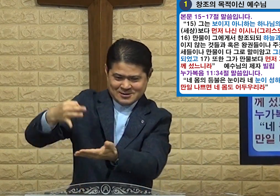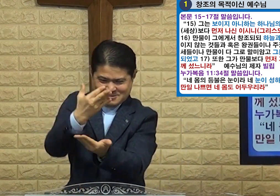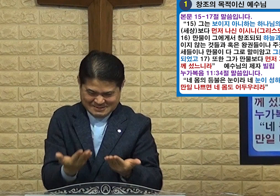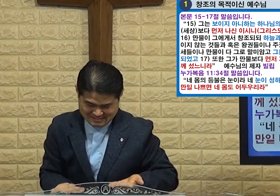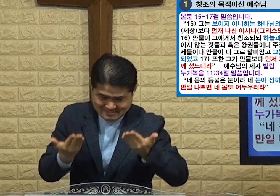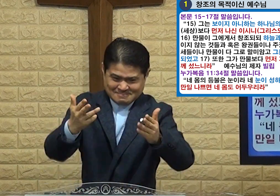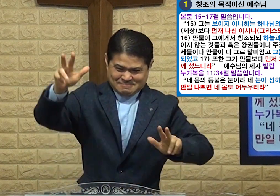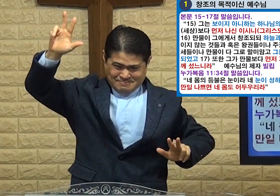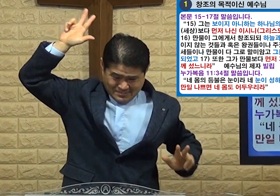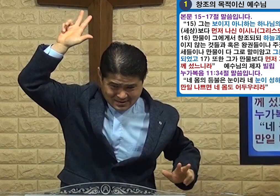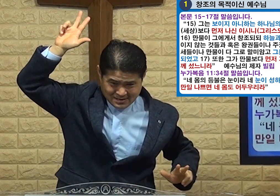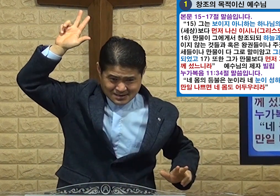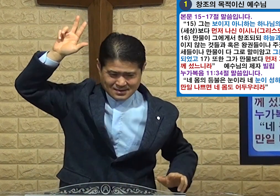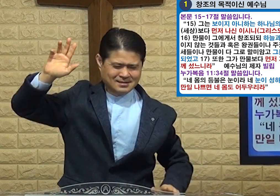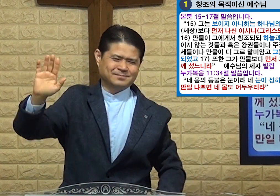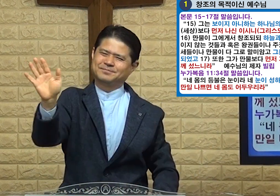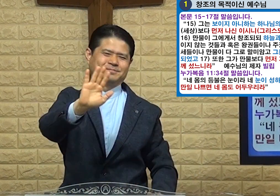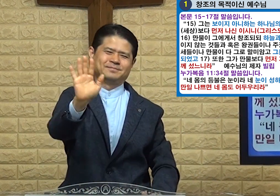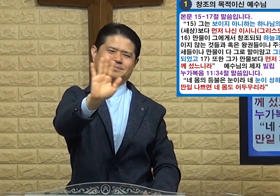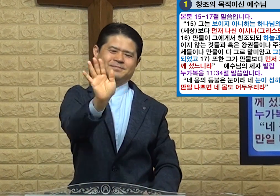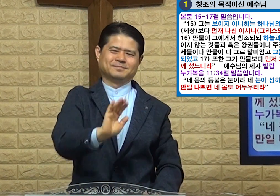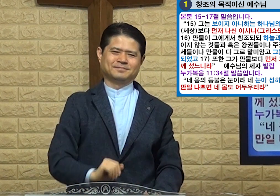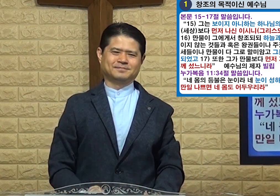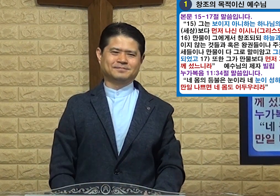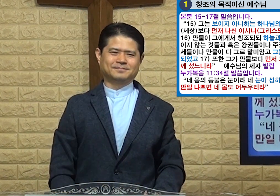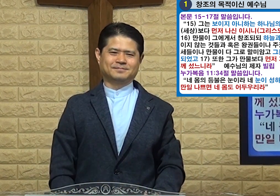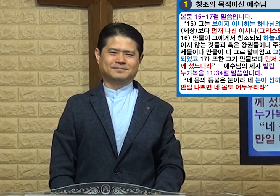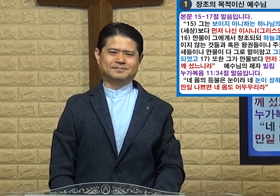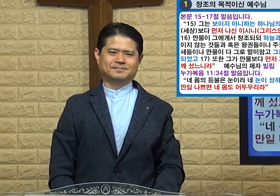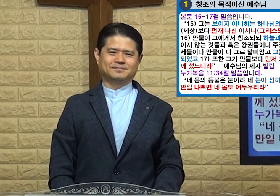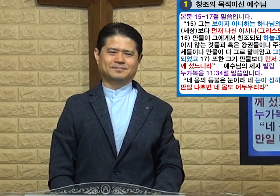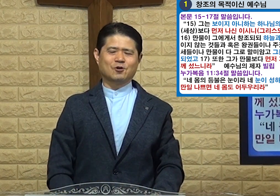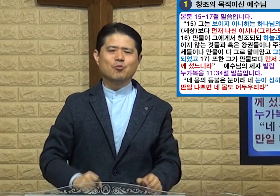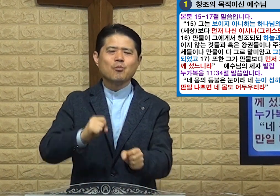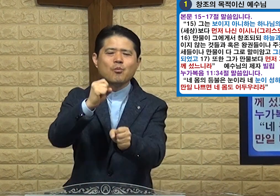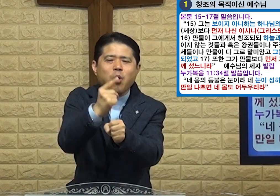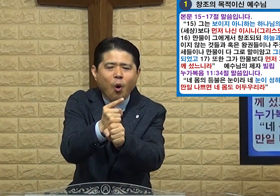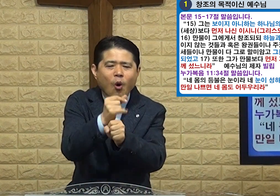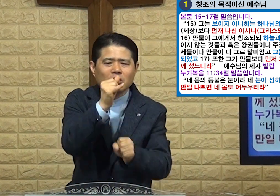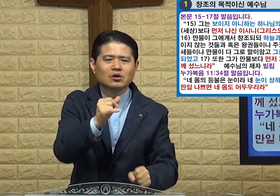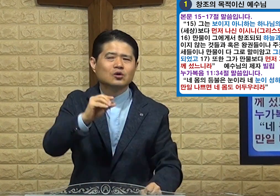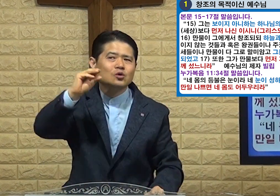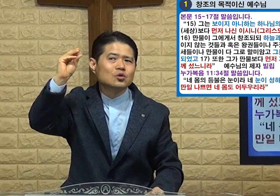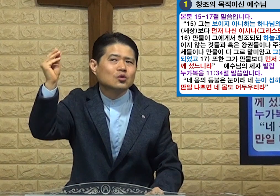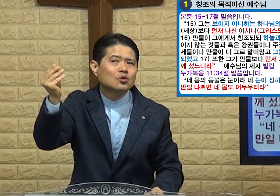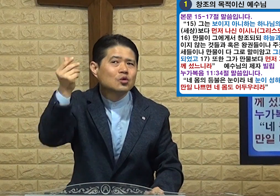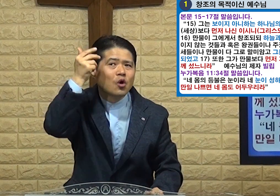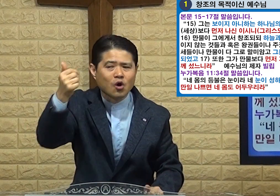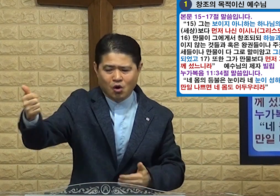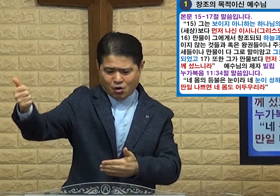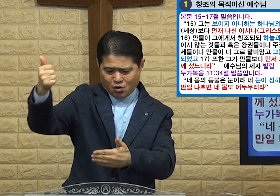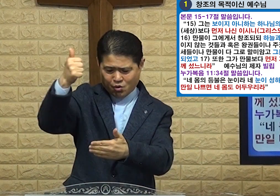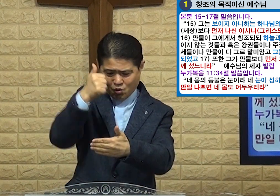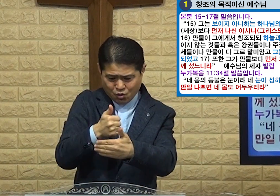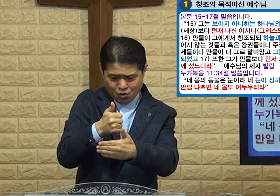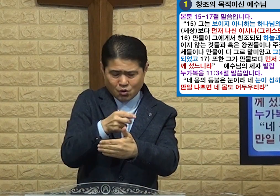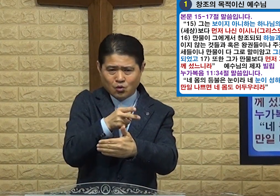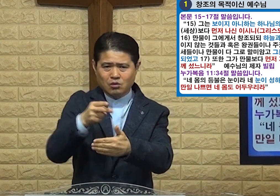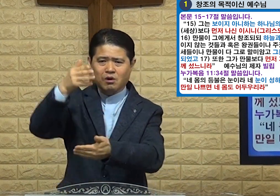예배를 계속해서 드리고 정말 맹세를 하고 헌금을 드리는 것이 아닙니다. 이미 우리는 성령님이 우리